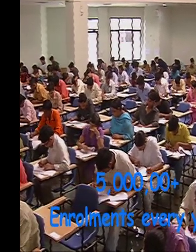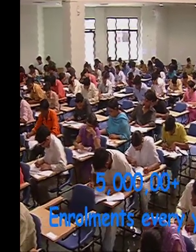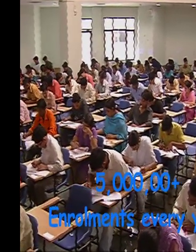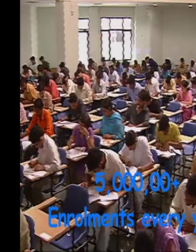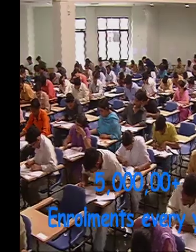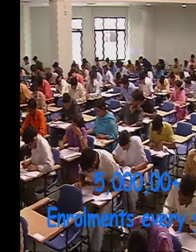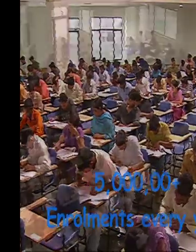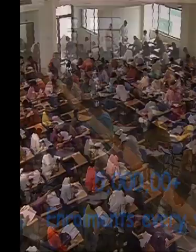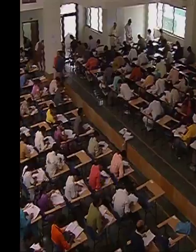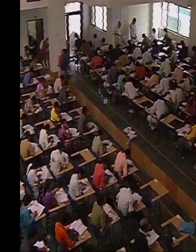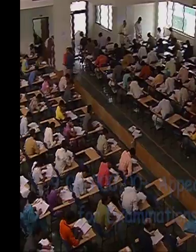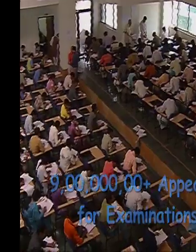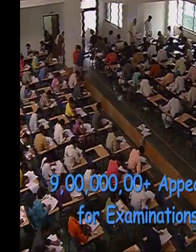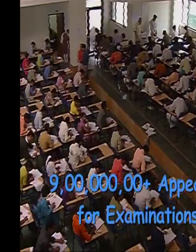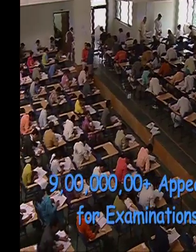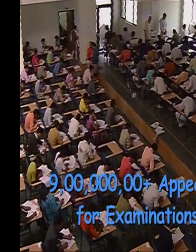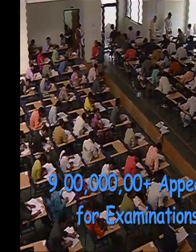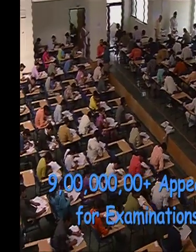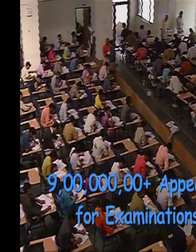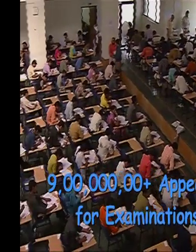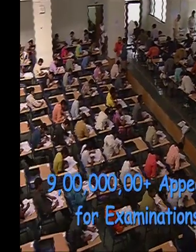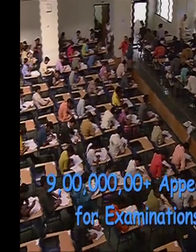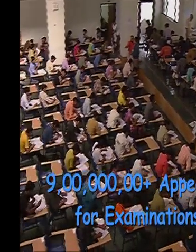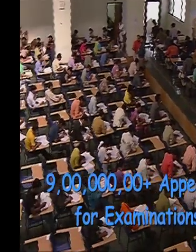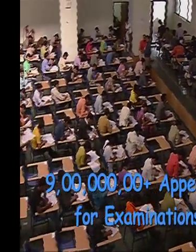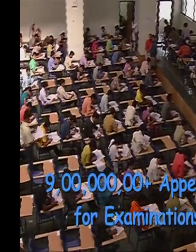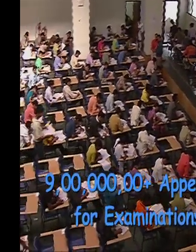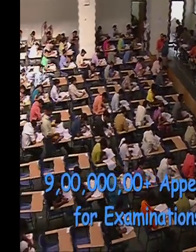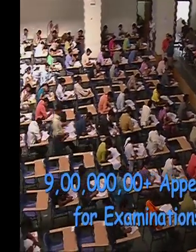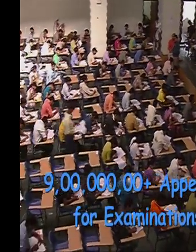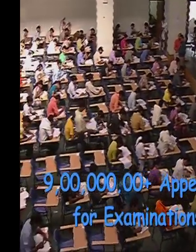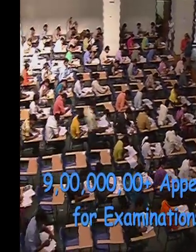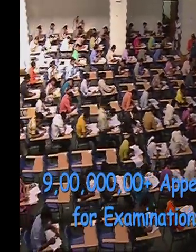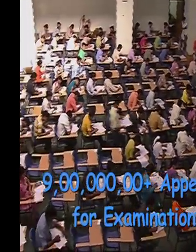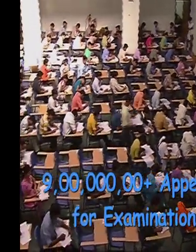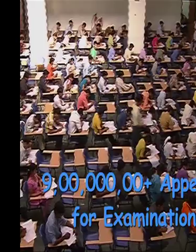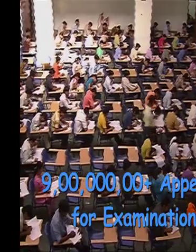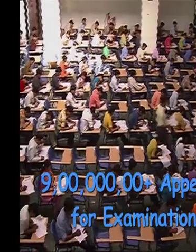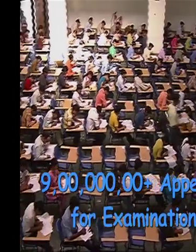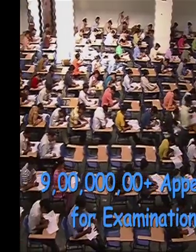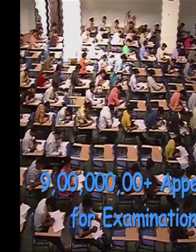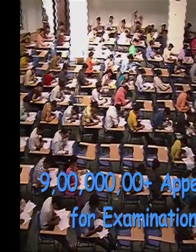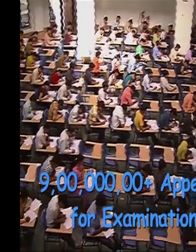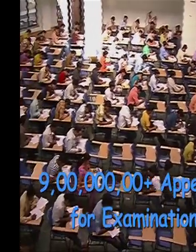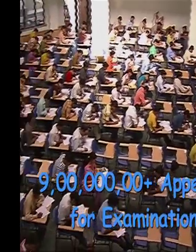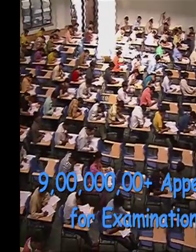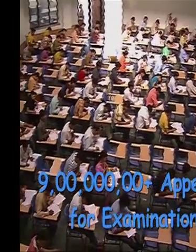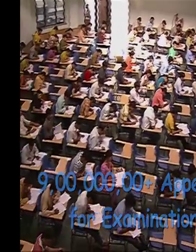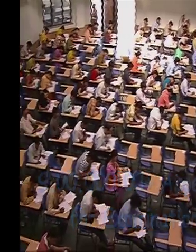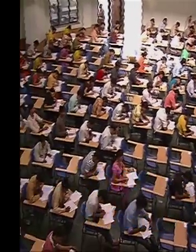दाखिले होते हैं और 9 करोड़ से ज्यादा विद्यार्थी साक्षरता कार्यक्रम की परीक्षाओं में बैठ चुके